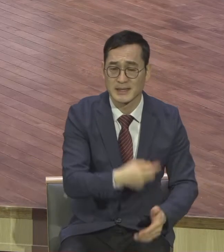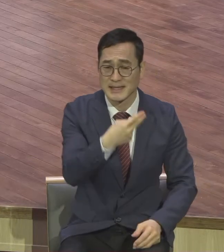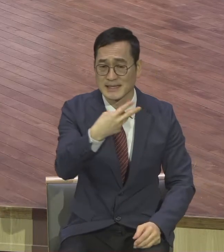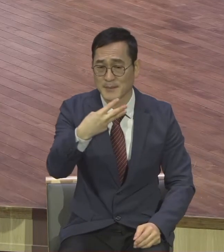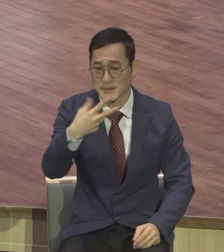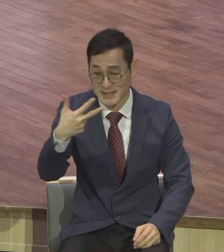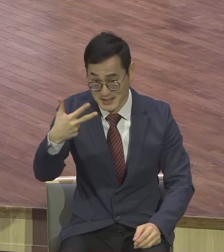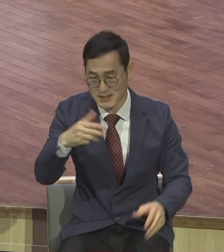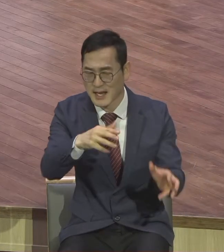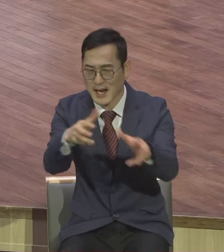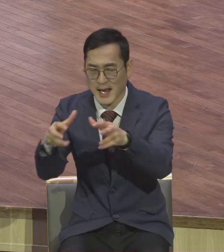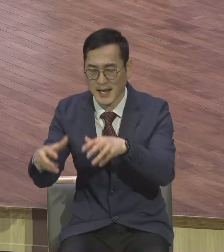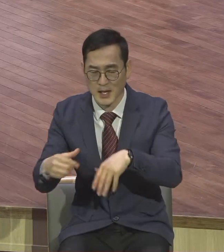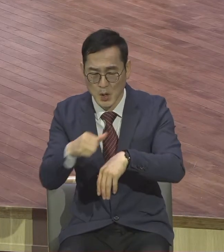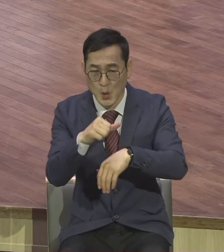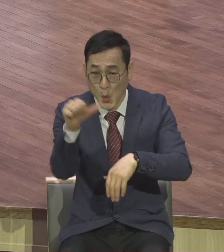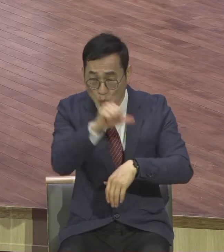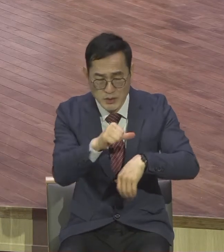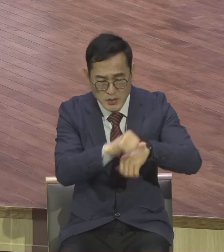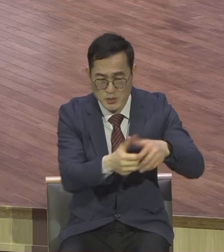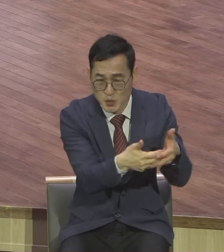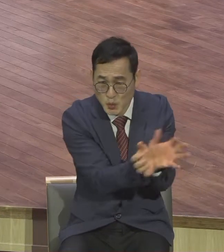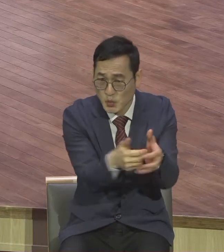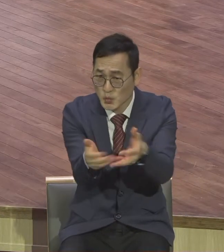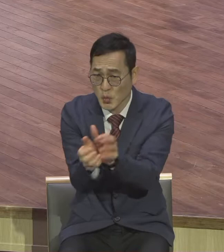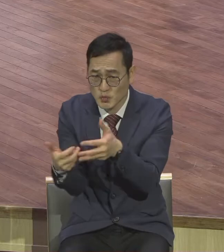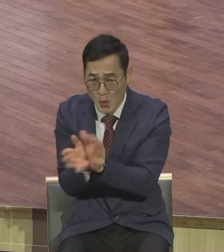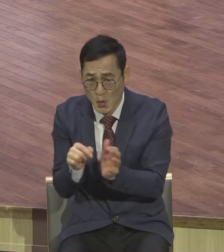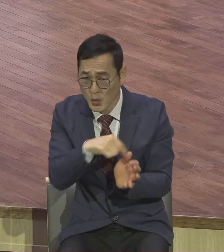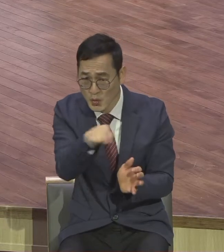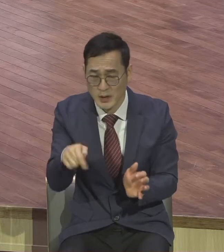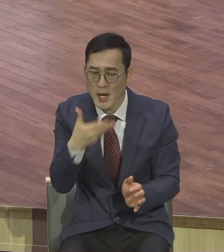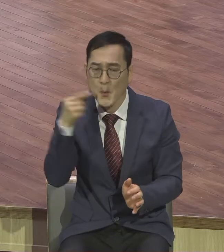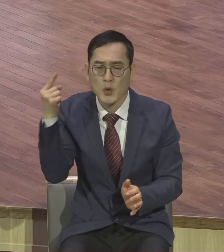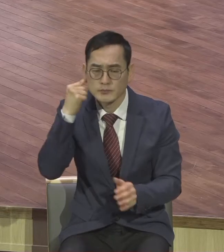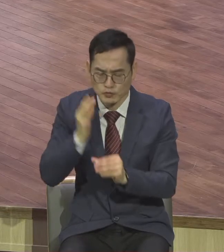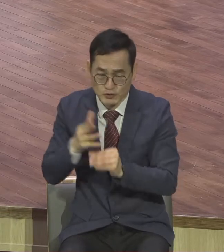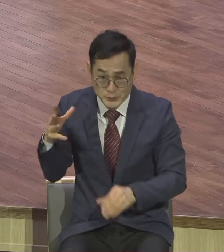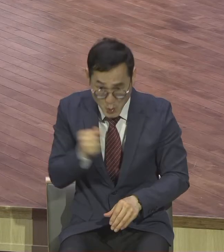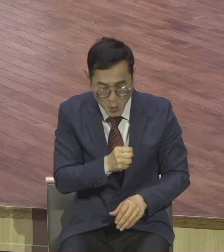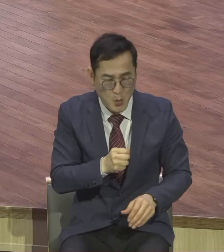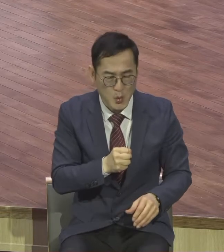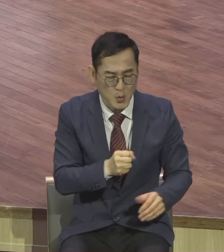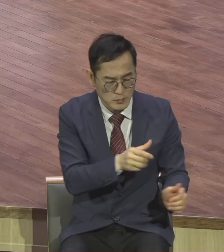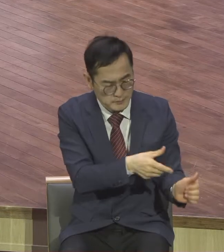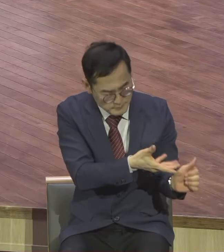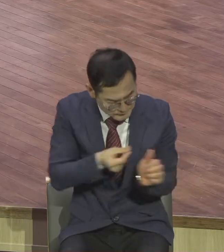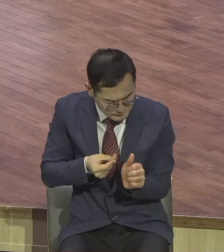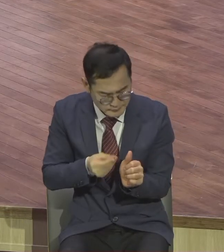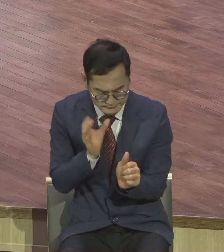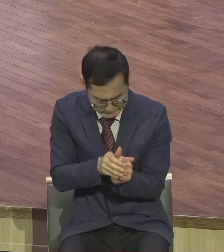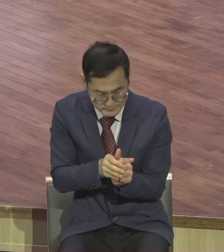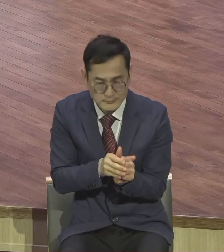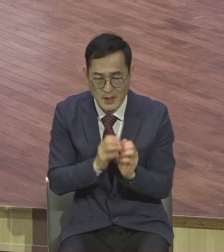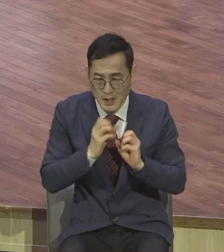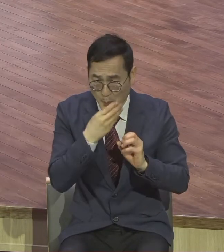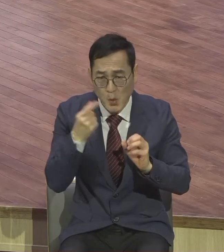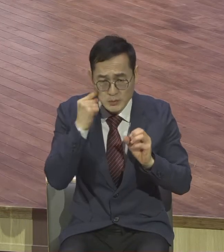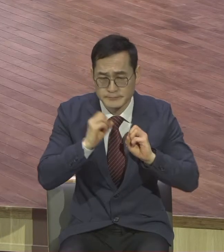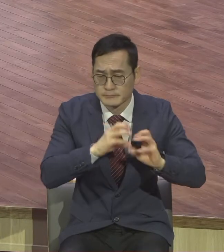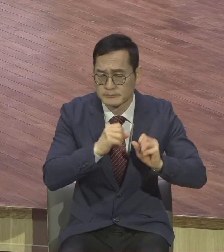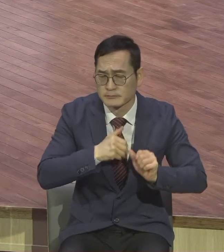오천종족 복음과 주욕으로 쓰임 받기를 주연으로 축복합니다. 이게 복음이 맹문감문이란 말이에요.